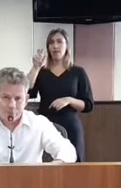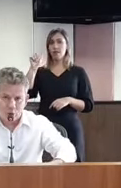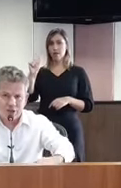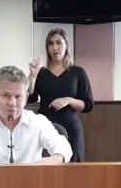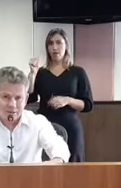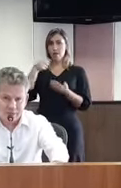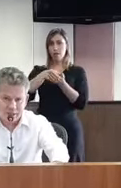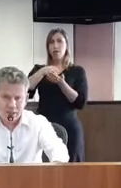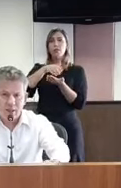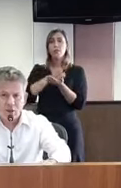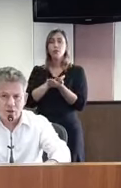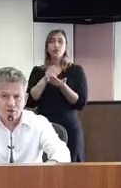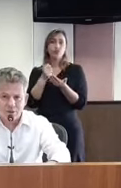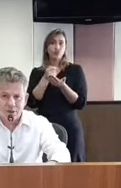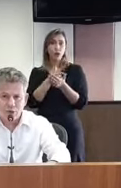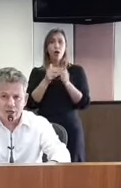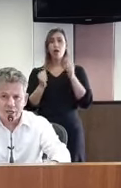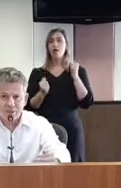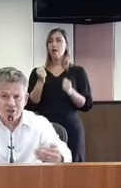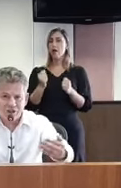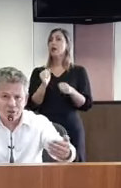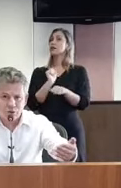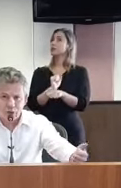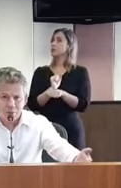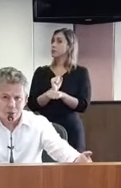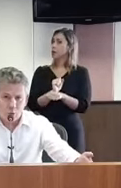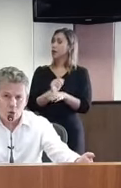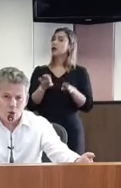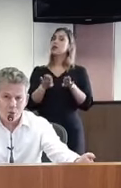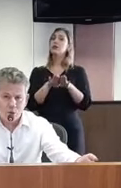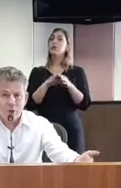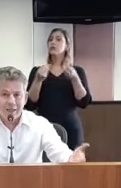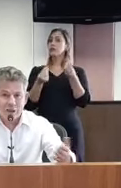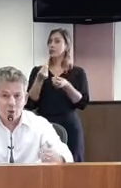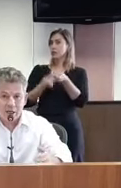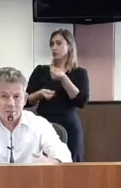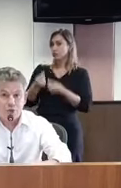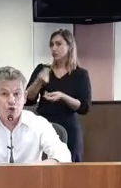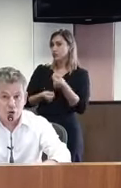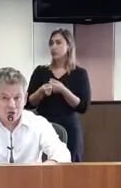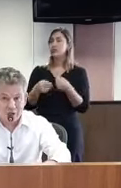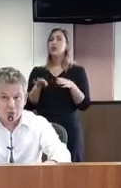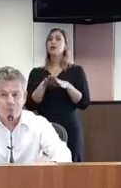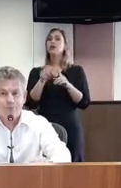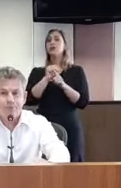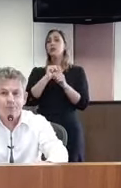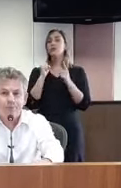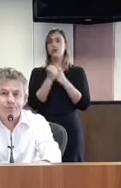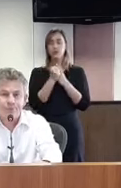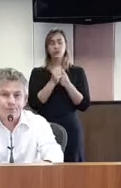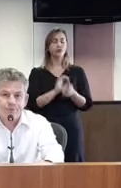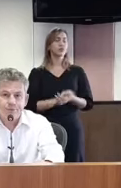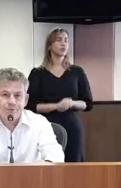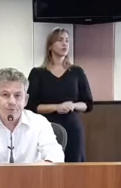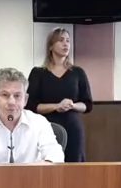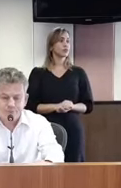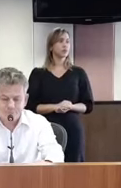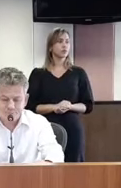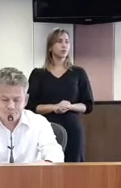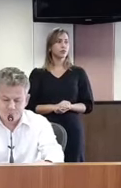Na próxima semana, nós vamos anunciar medidas no campo econômico e no campo social.